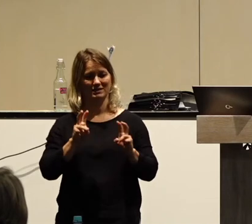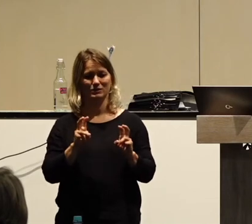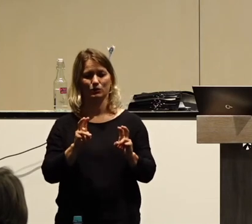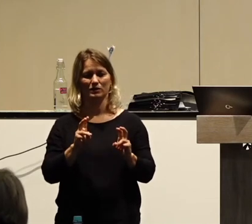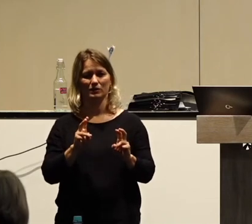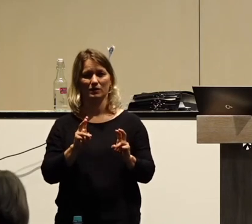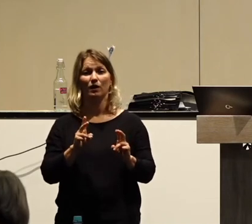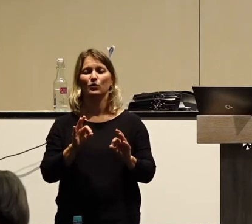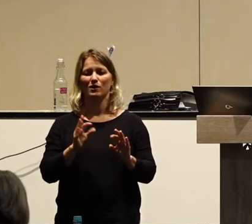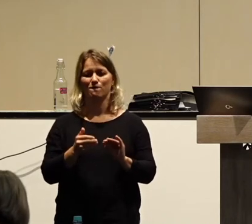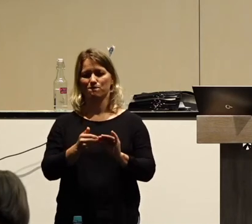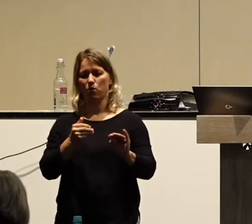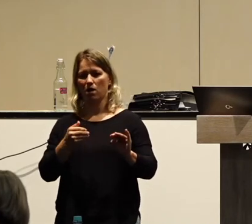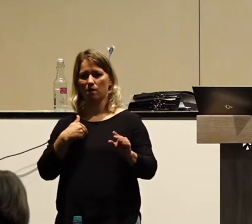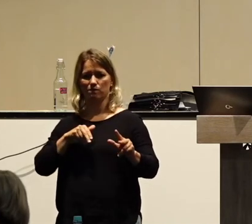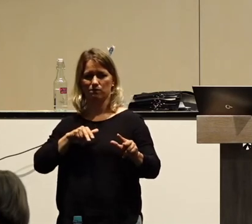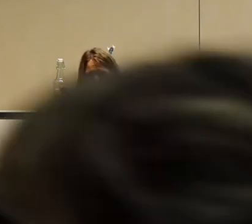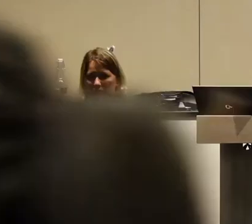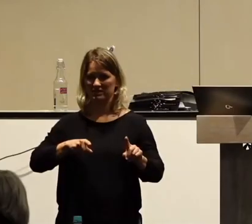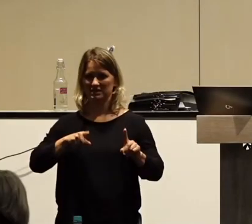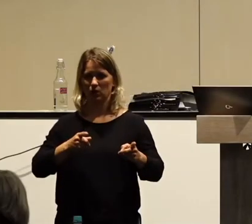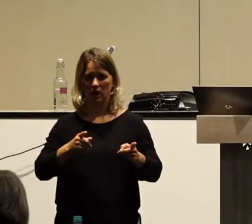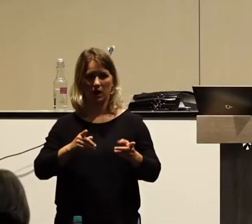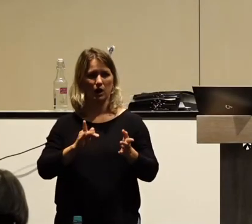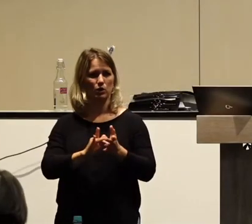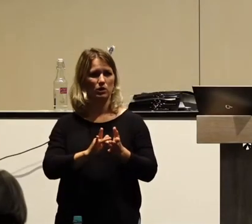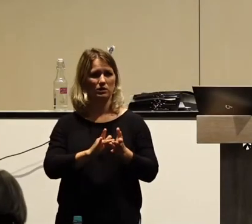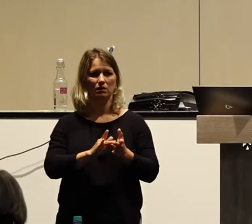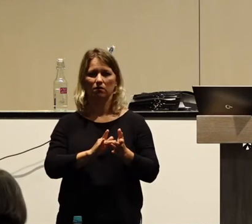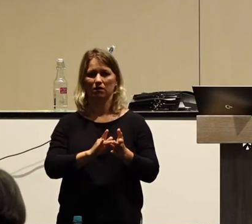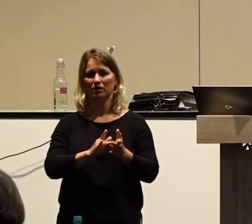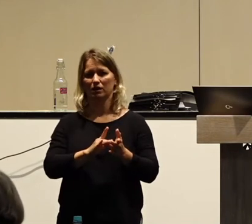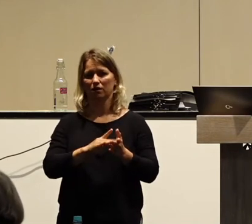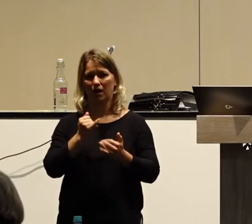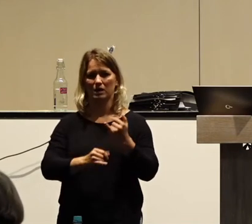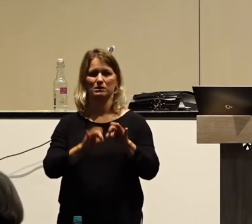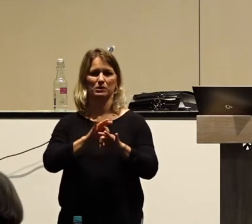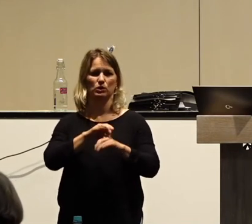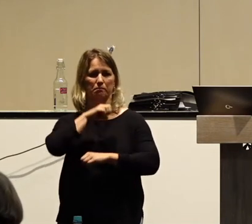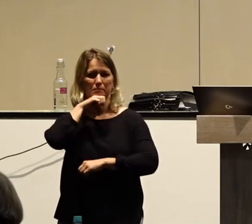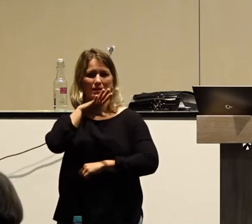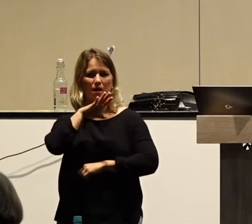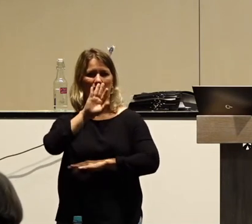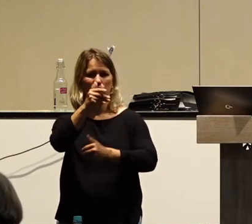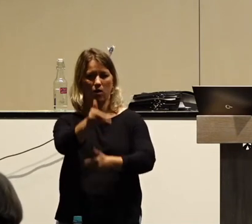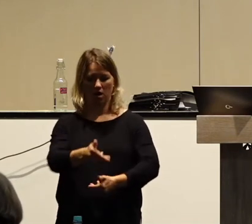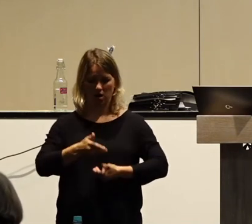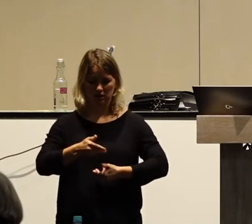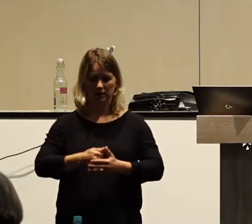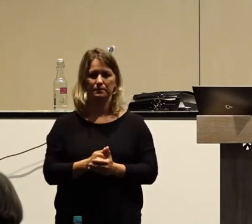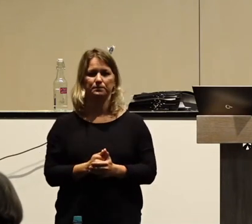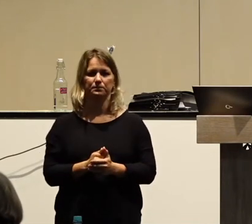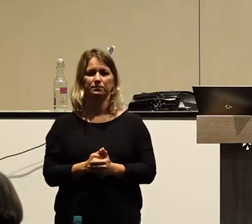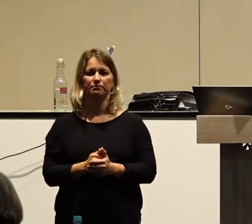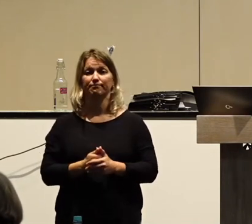sich vorbereiten soll, weil die Vorlagen eben erst am Mittag bei uns eintrudeln. Natürlich ist es sinnvoll,